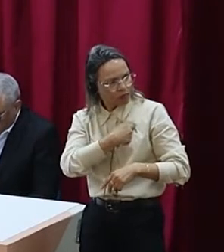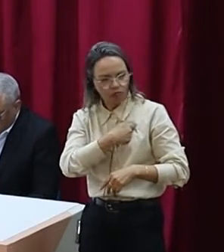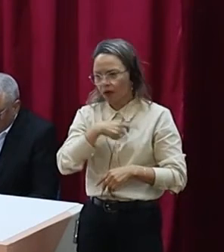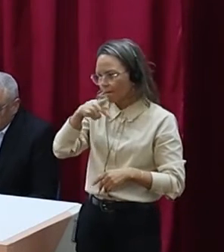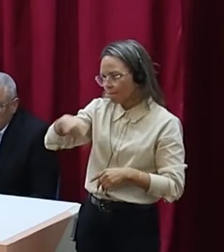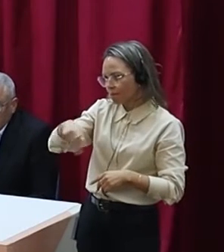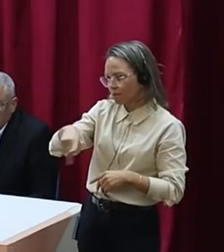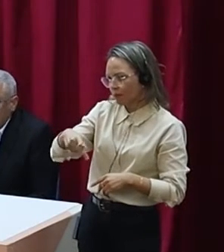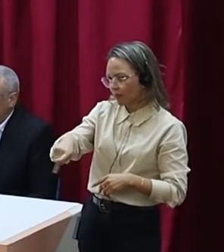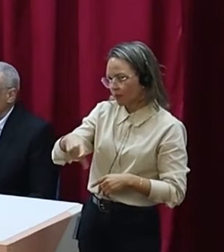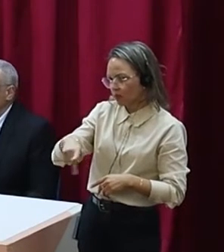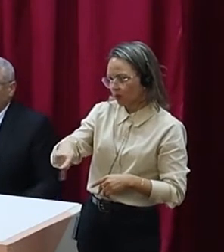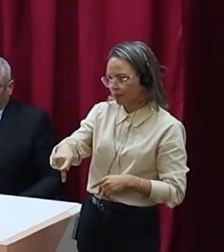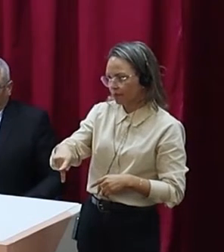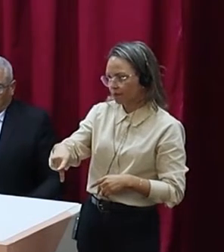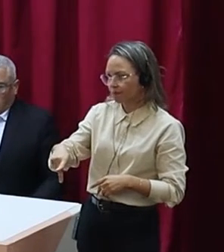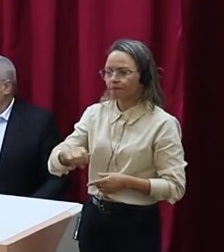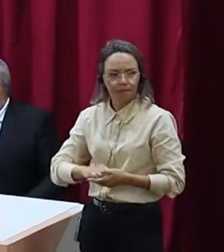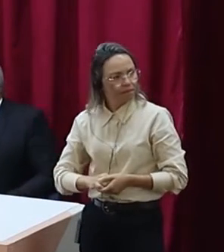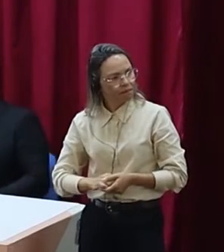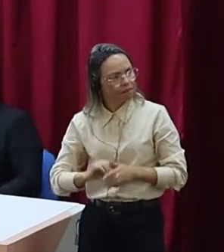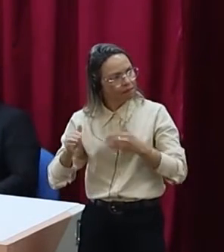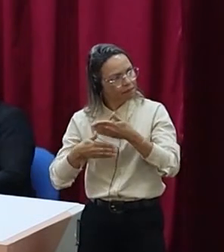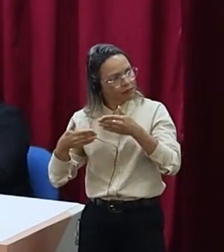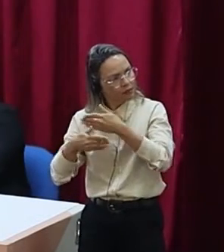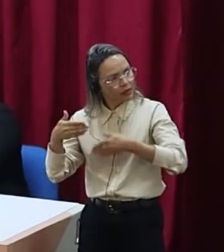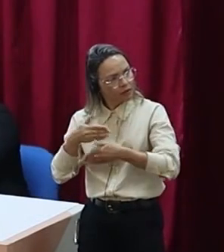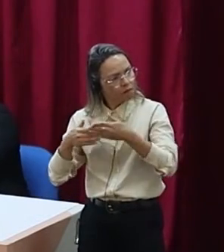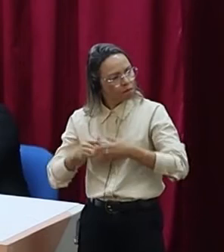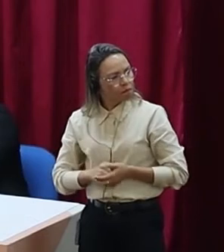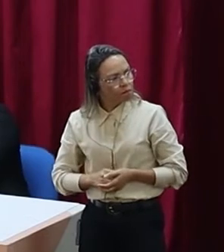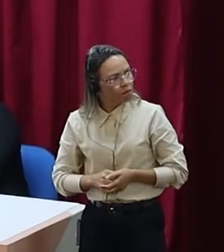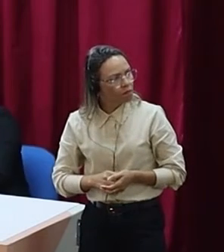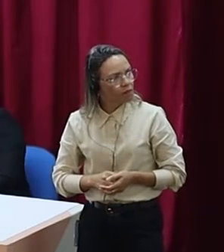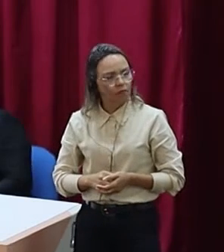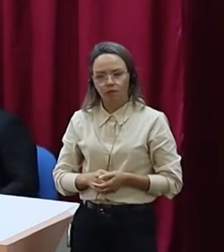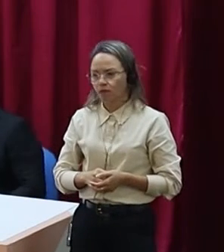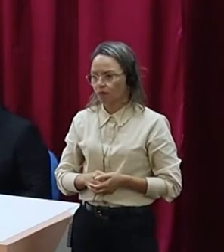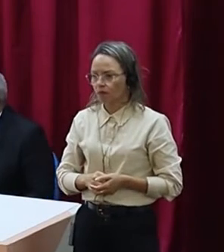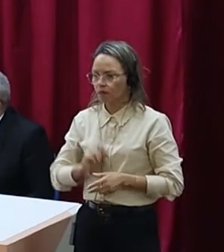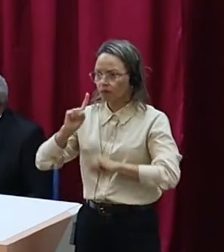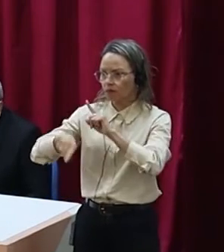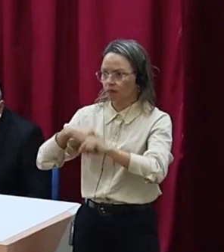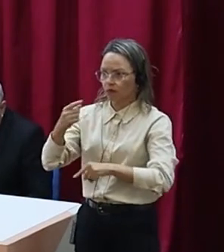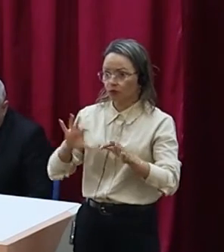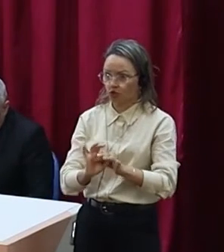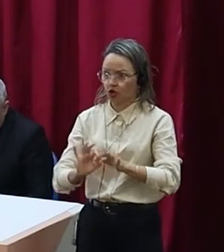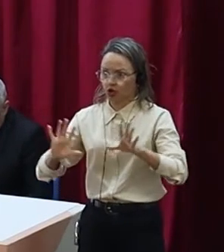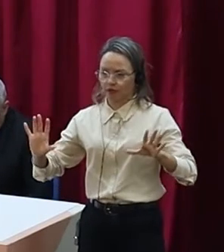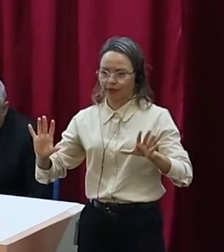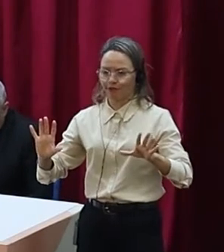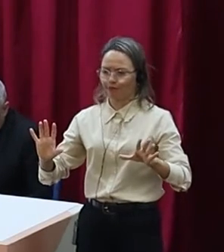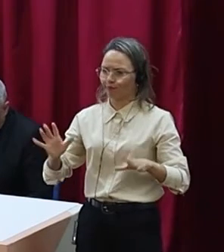jesuita peruano. Pasamos. Después de la independencia, lamentablemente, así como ocurrió